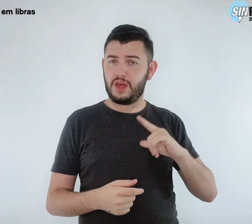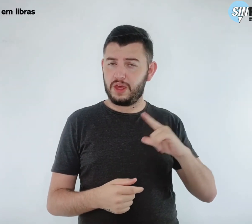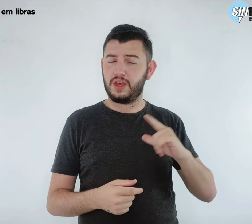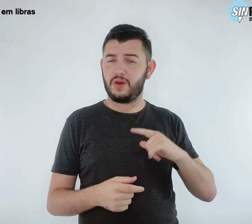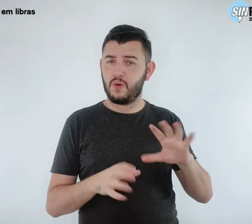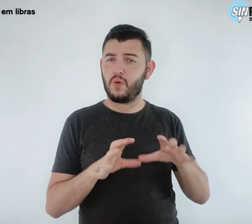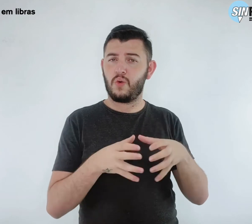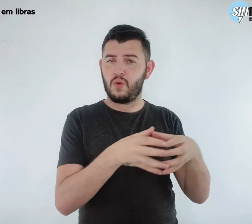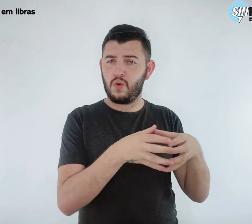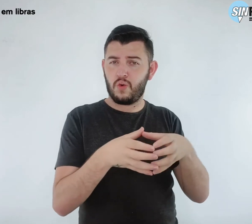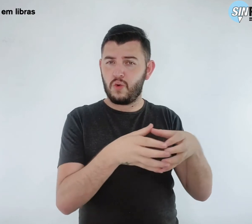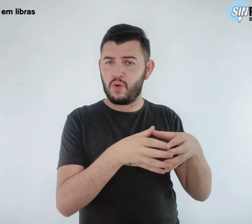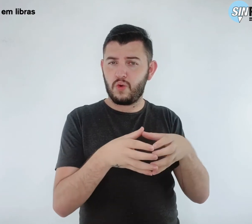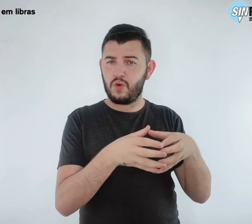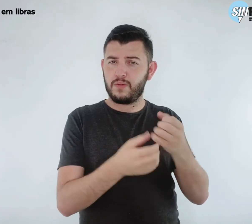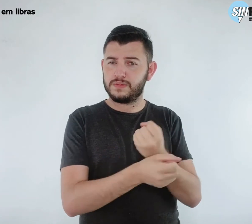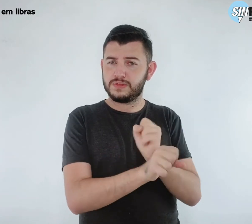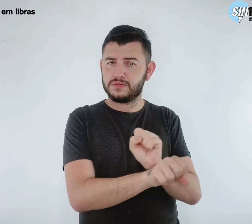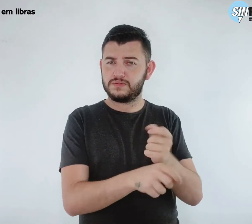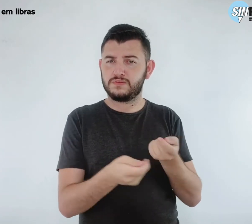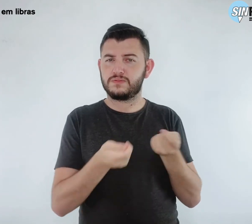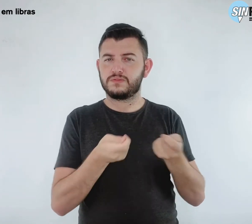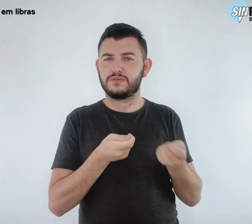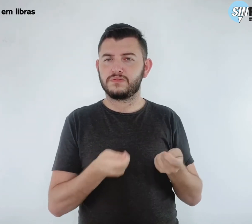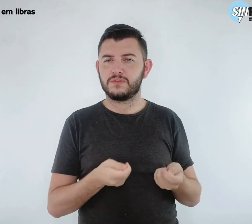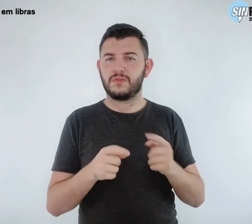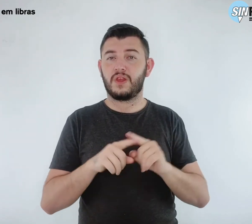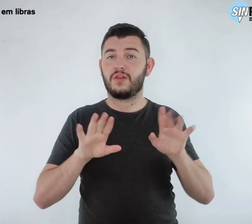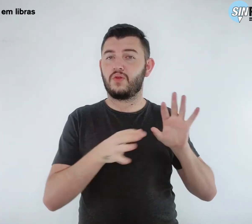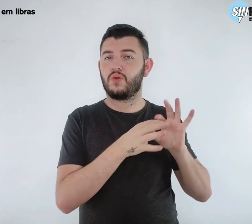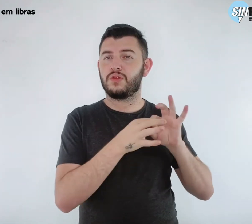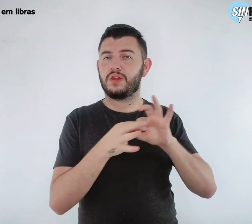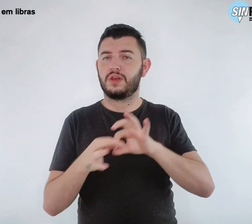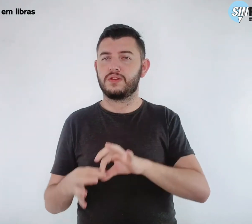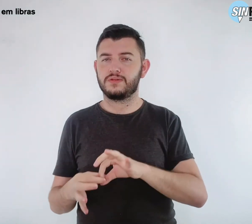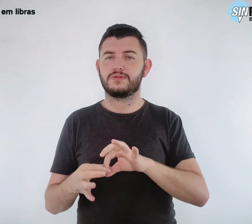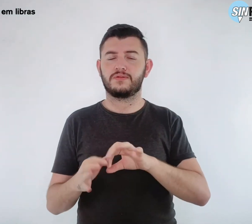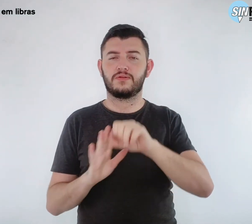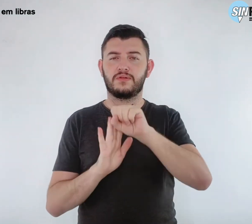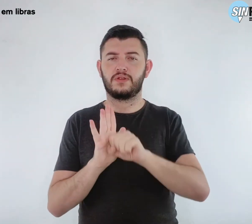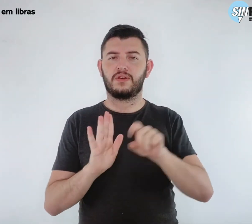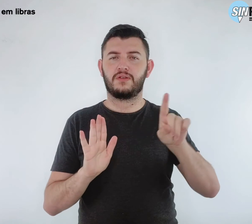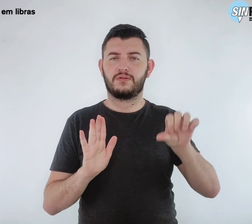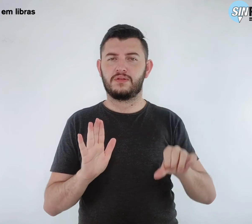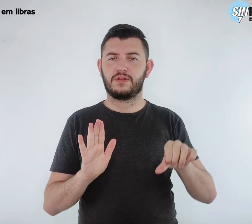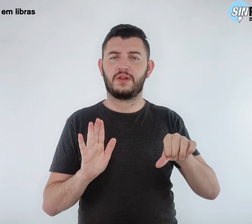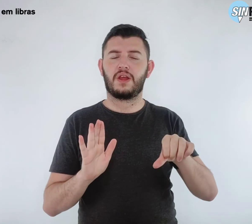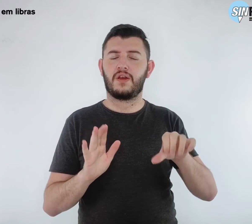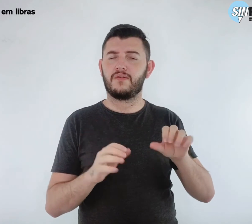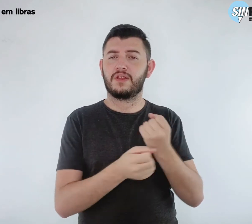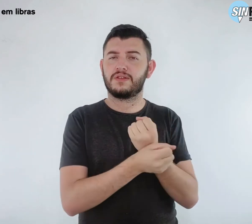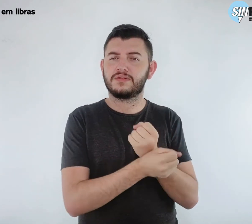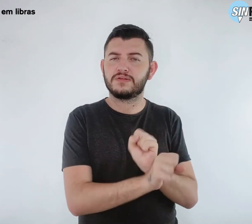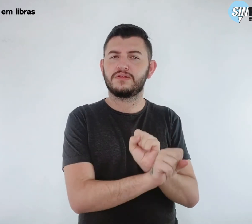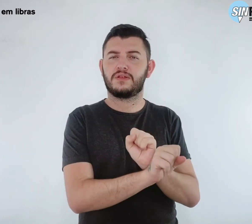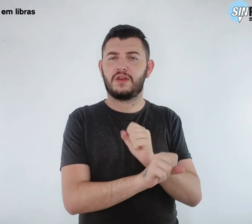servil. Claro, no contexto escravocrata do século XIX, era uma expressão